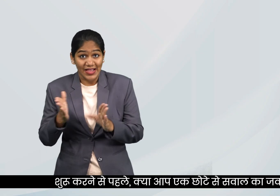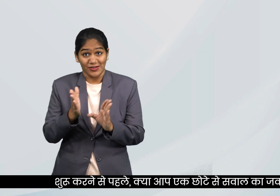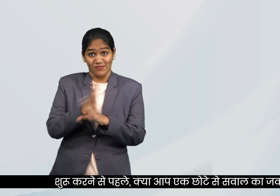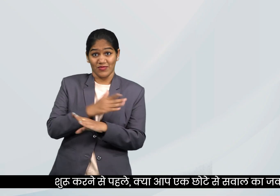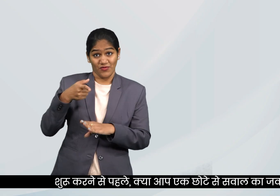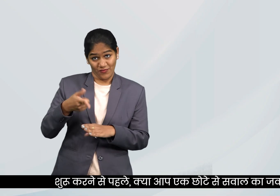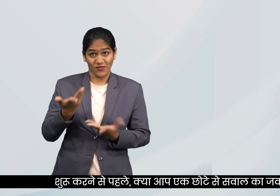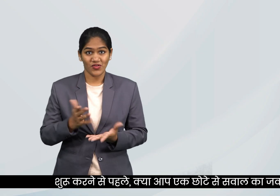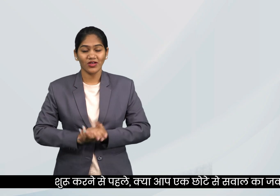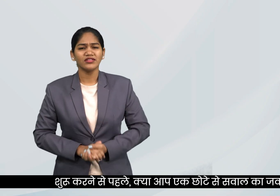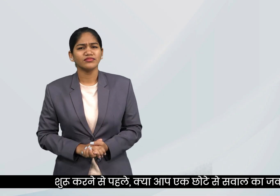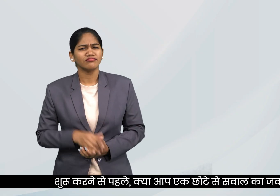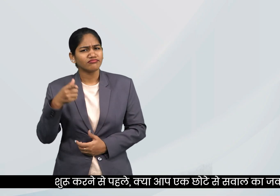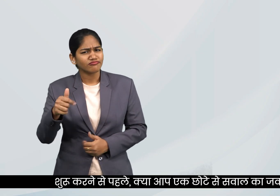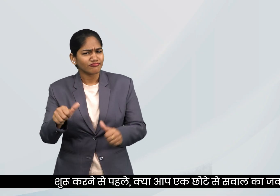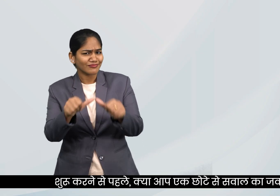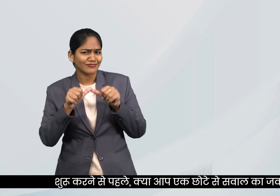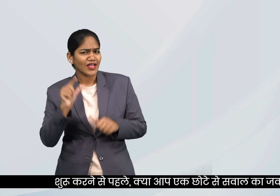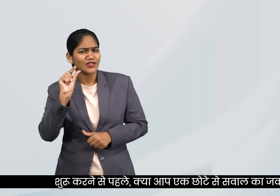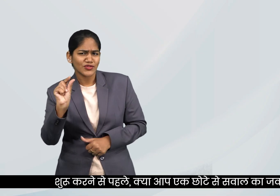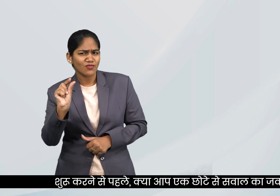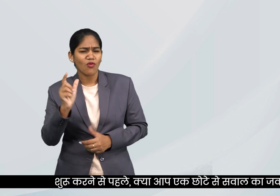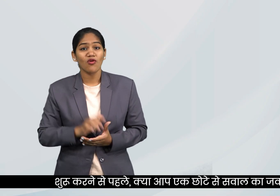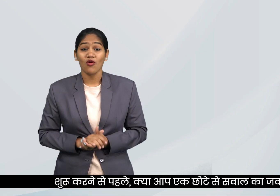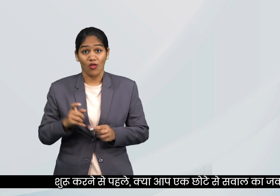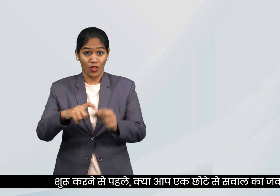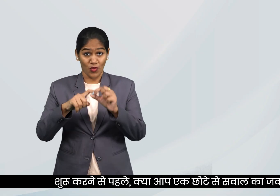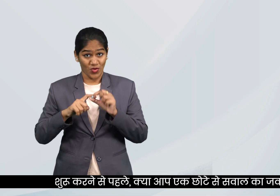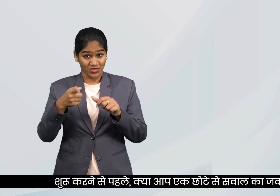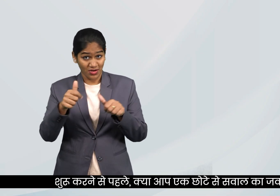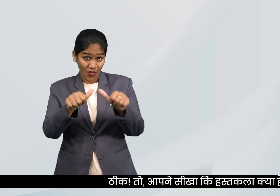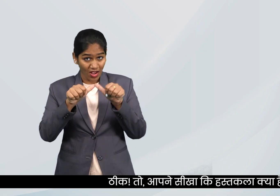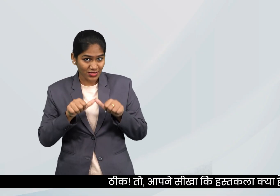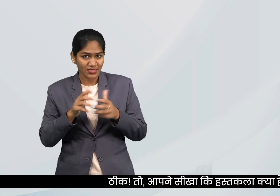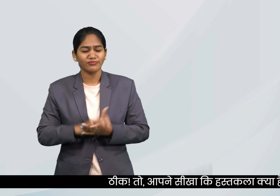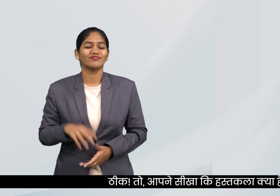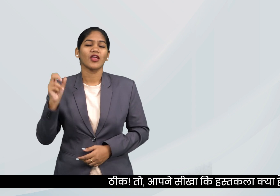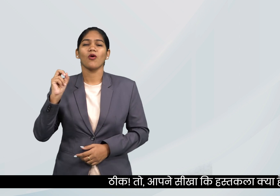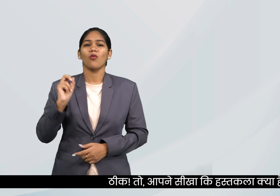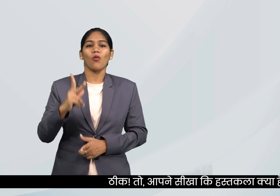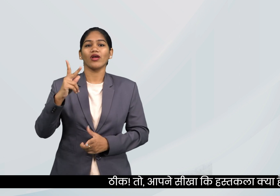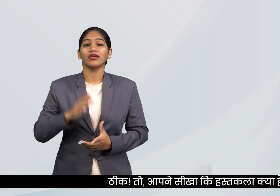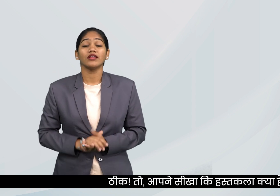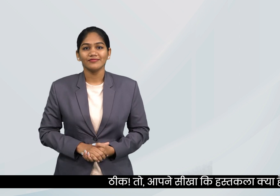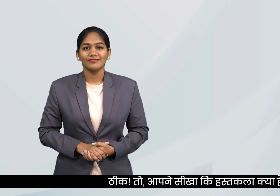पहले क्या आप एक छोटे से सवाल का जवाब दे सकते हैं? ठीक है,